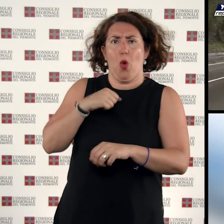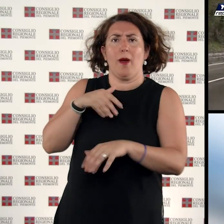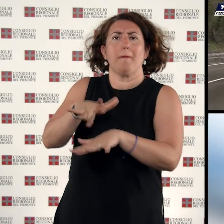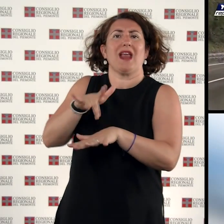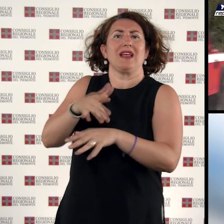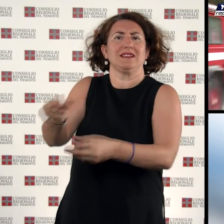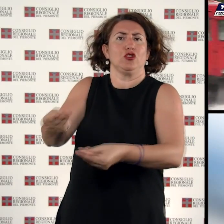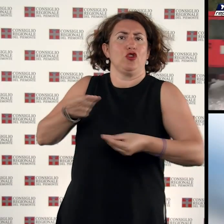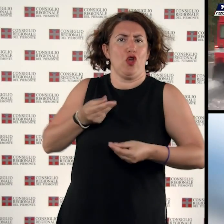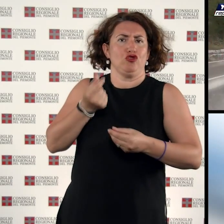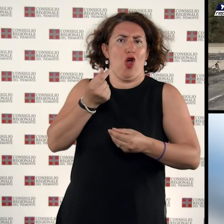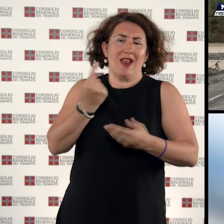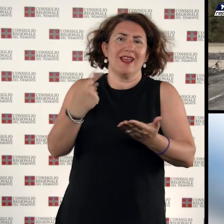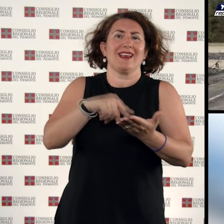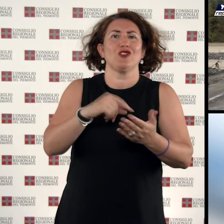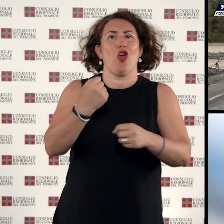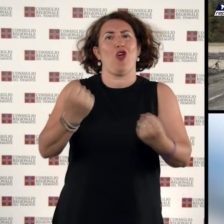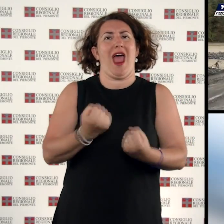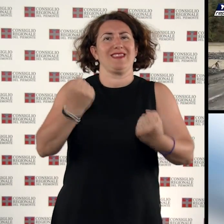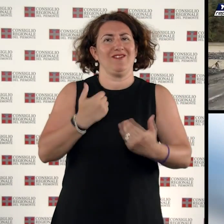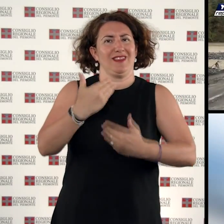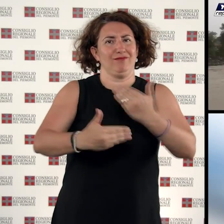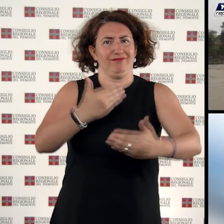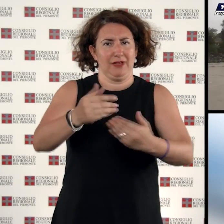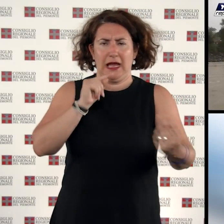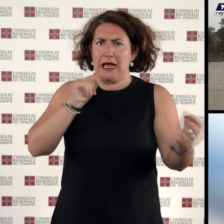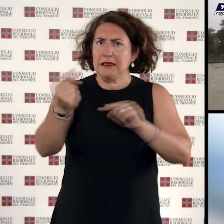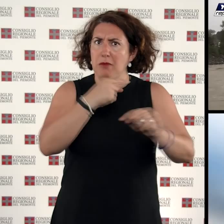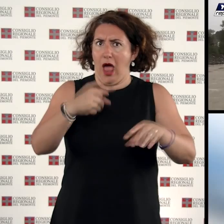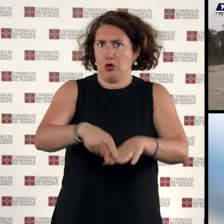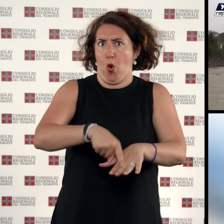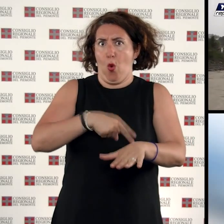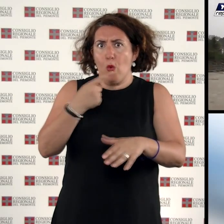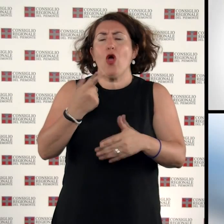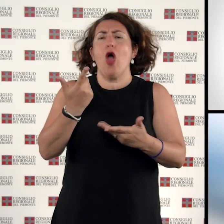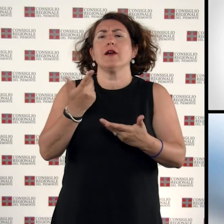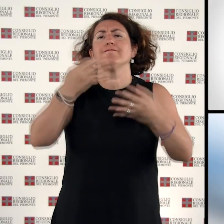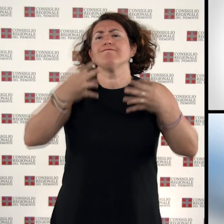l'attività. Dopo un ampio dibattito, il provvedimento è stato rinviato ad altra seduta.